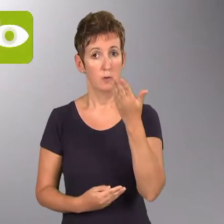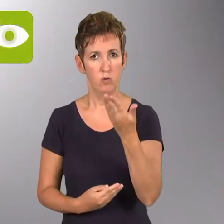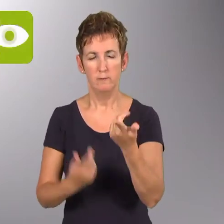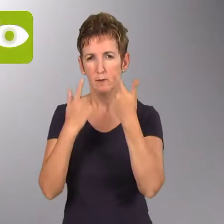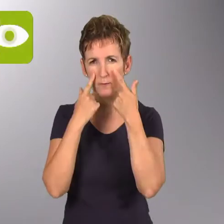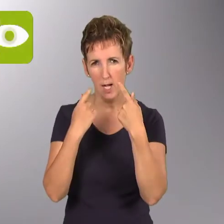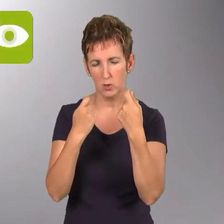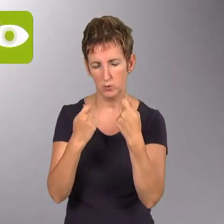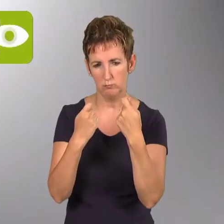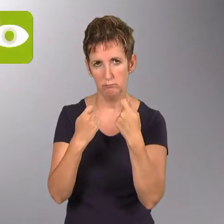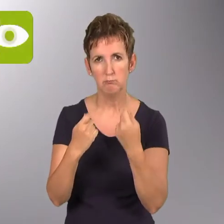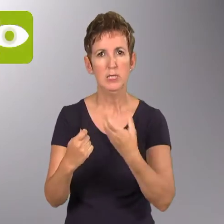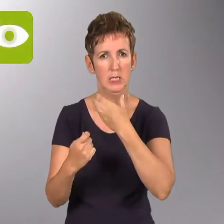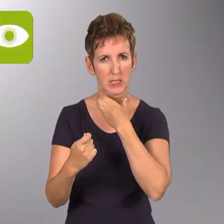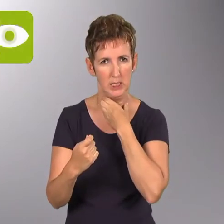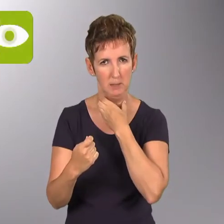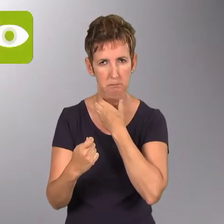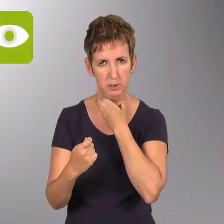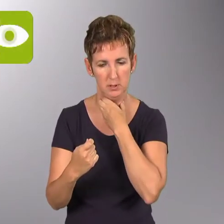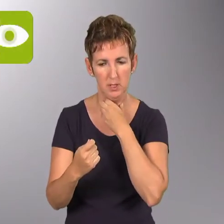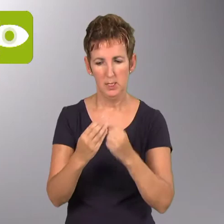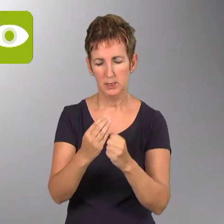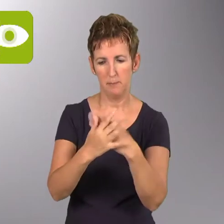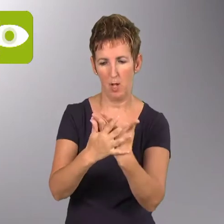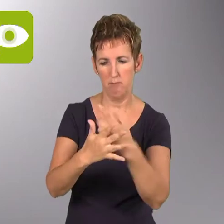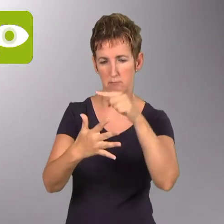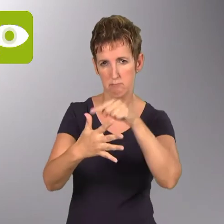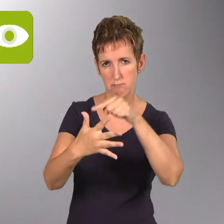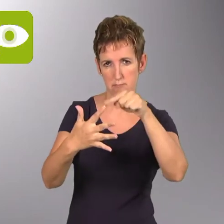Soyez attentifs à tout signe de grippe, notamment aux symptômes suivants.